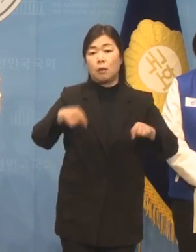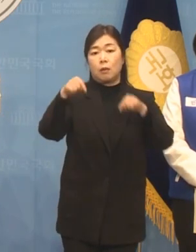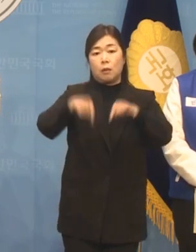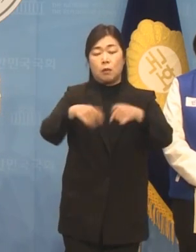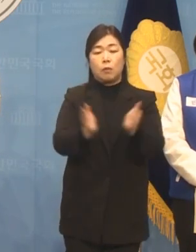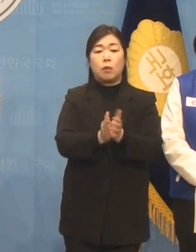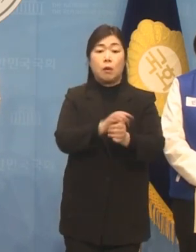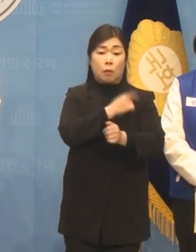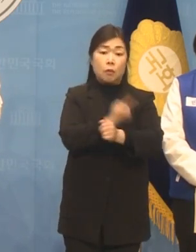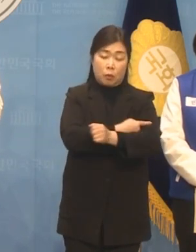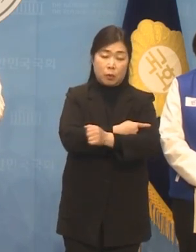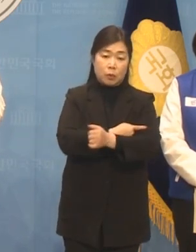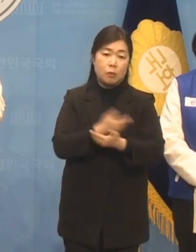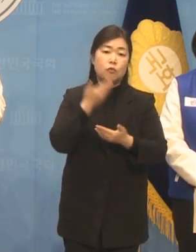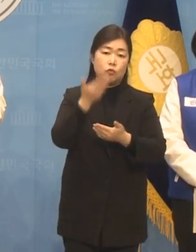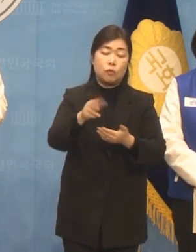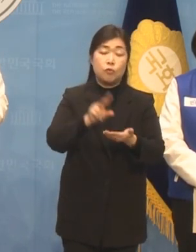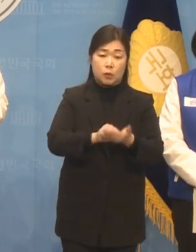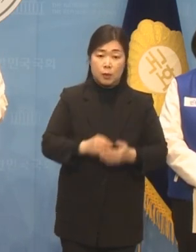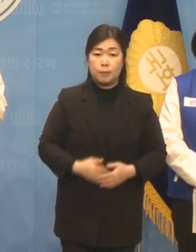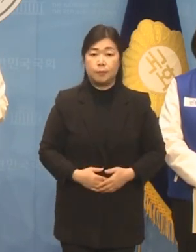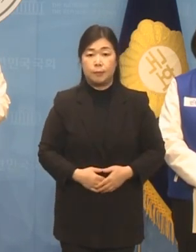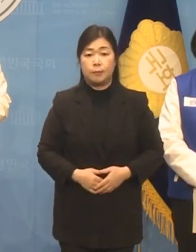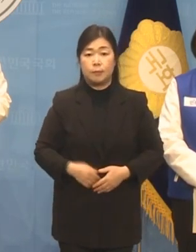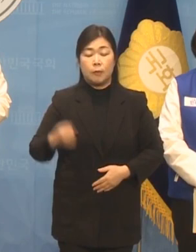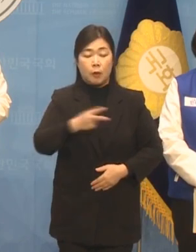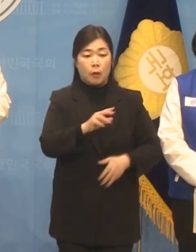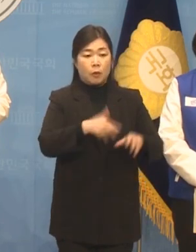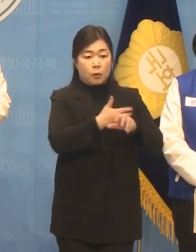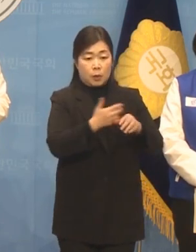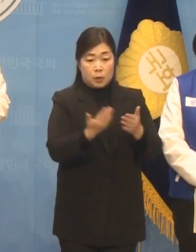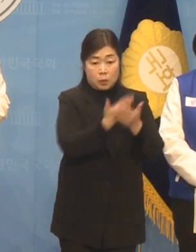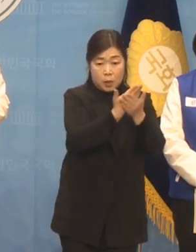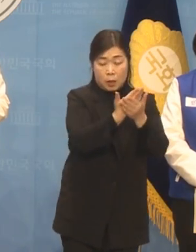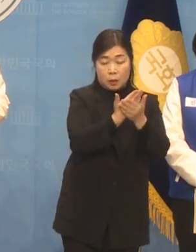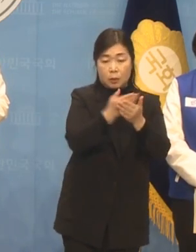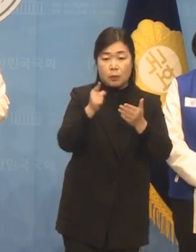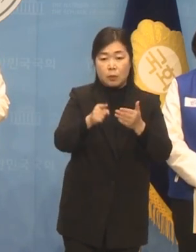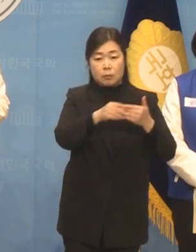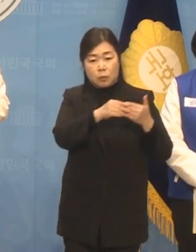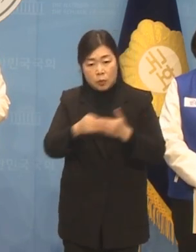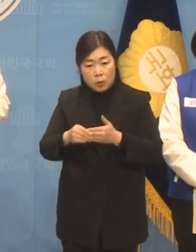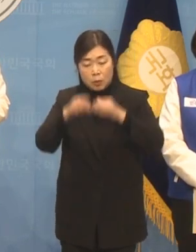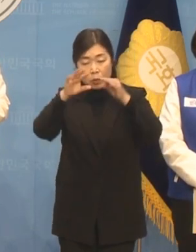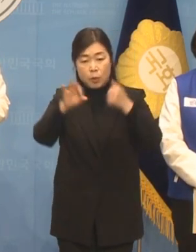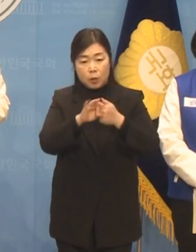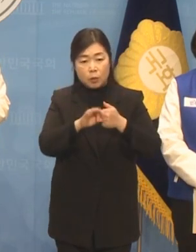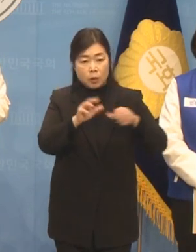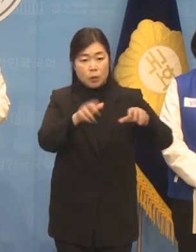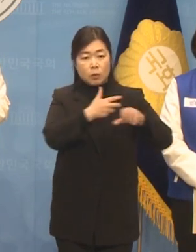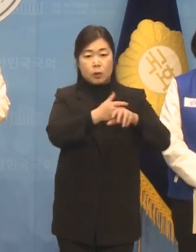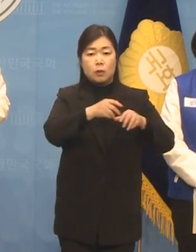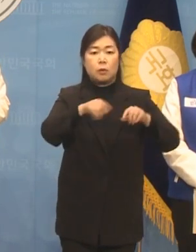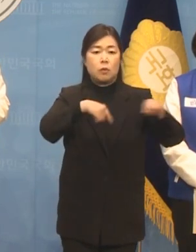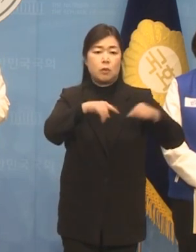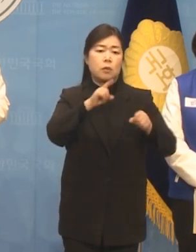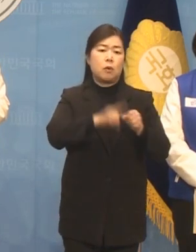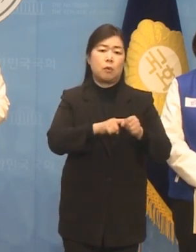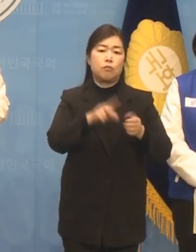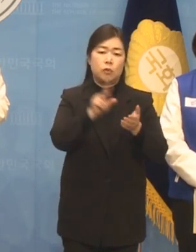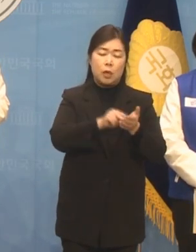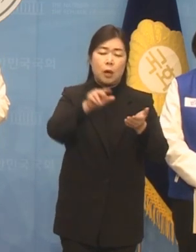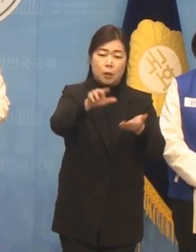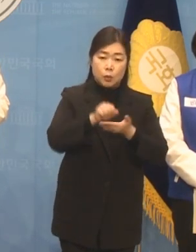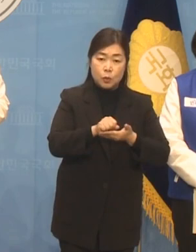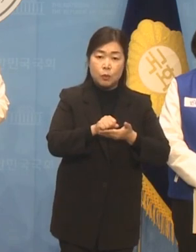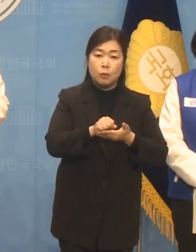이러한 혁신 성장과 민생 경제를 민주당 차원에서 핵심적인 정치 의제로 담아서 지속적으로 추진하기